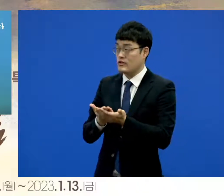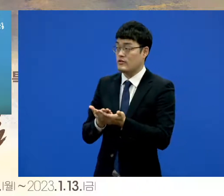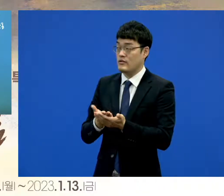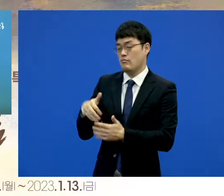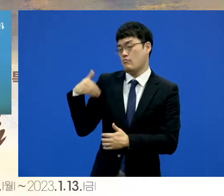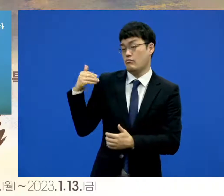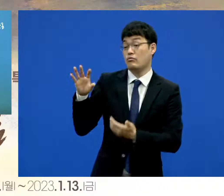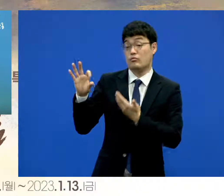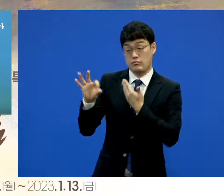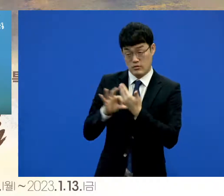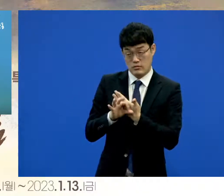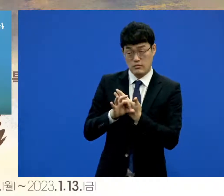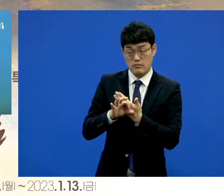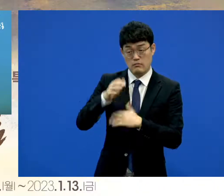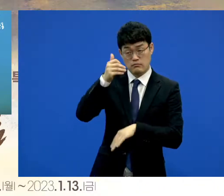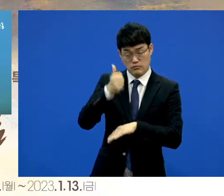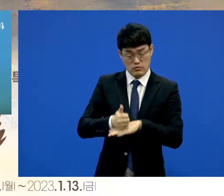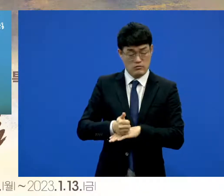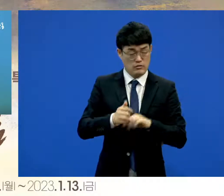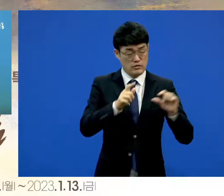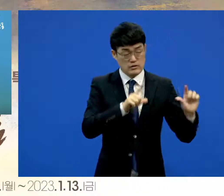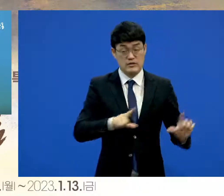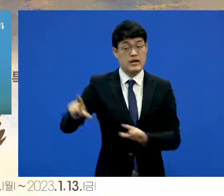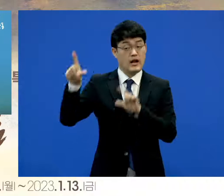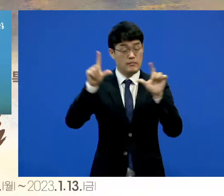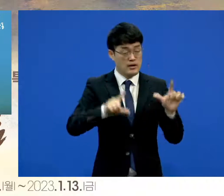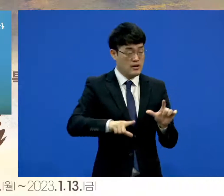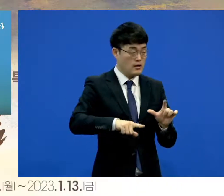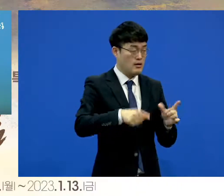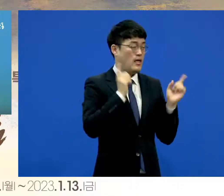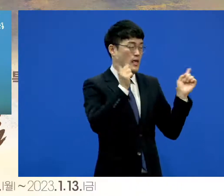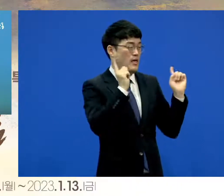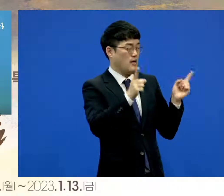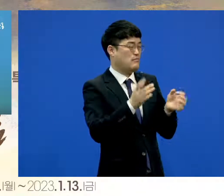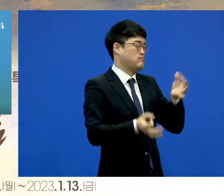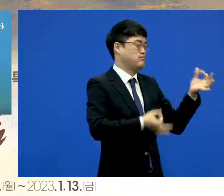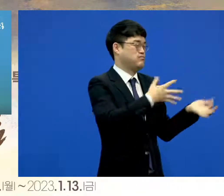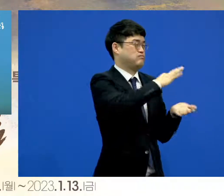낭비를 막을 수가 없습니다. 누가 탕자입니까? 낭비하는 인생.